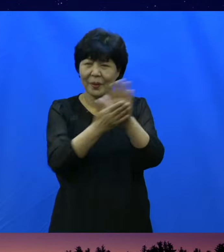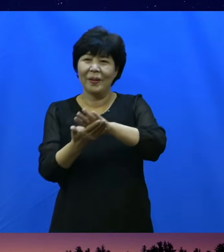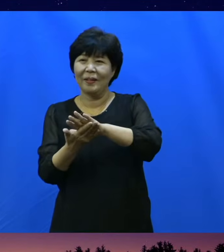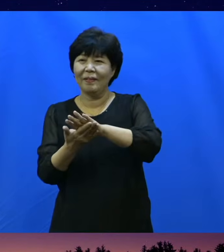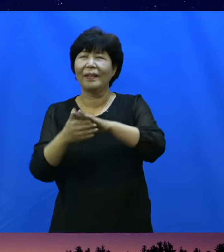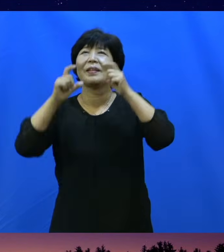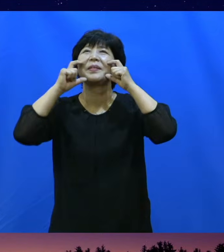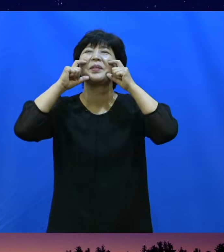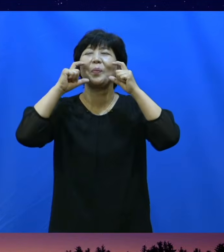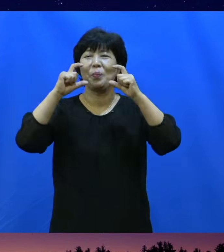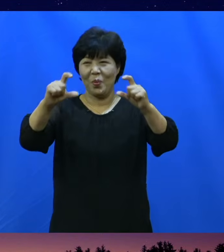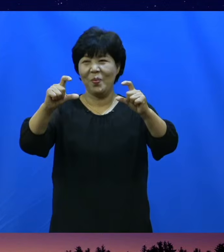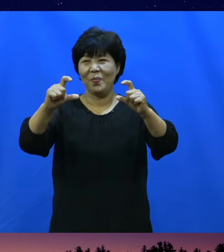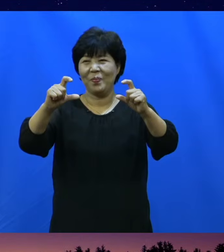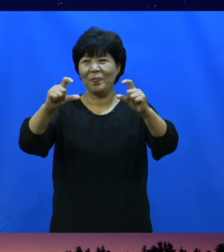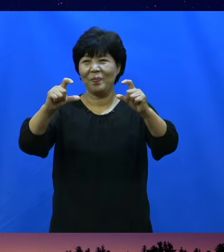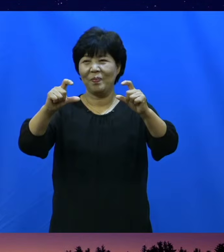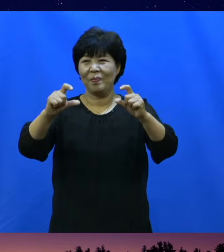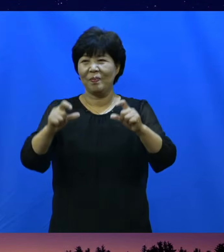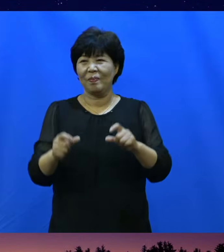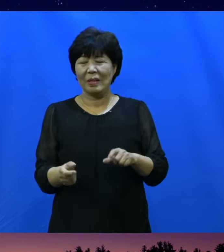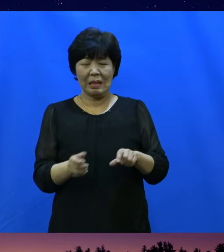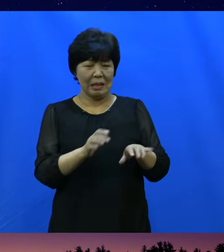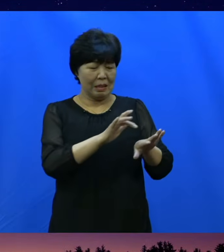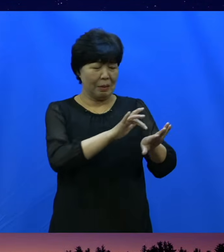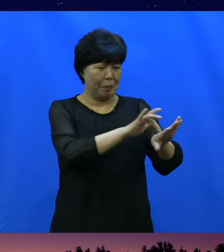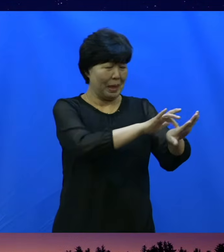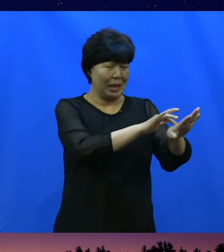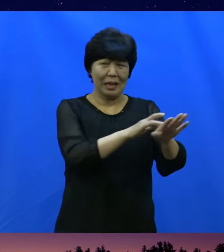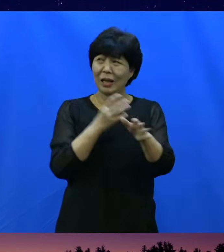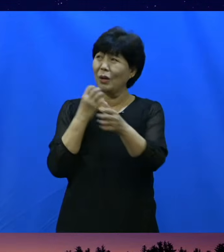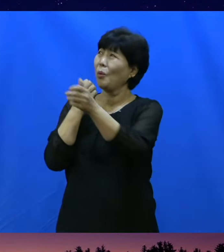것입니다. 그래서 우리는 마귀의 고발이 아니라 성령의